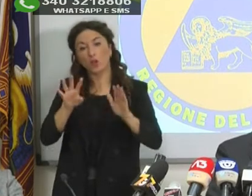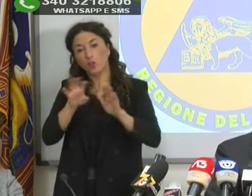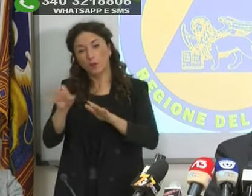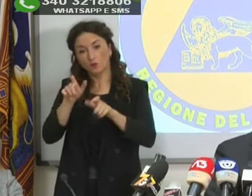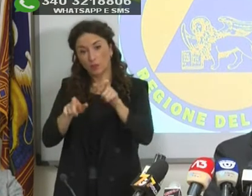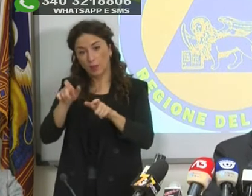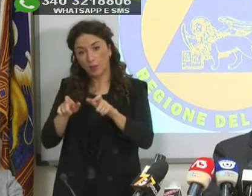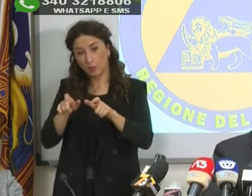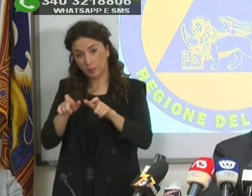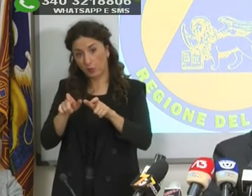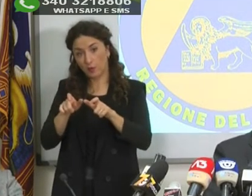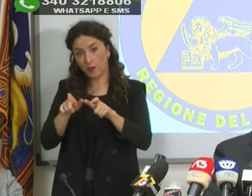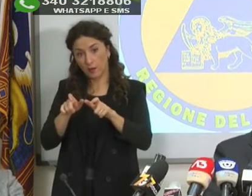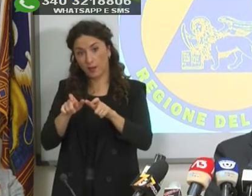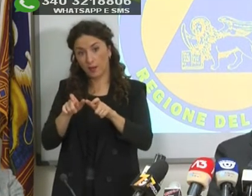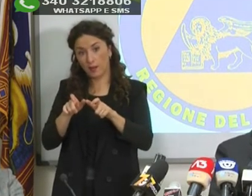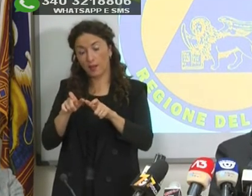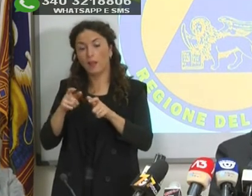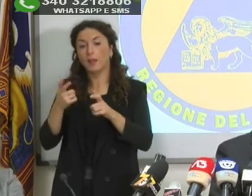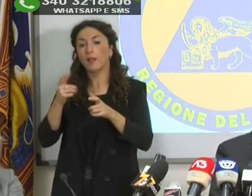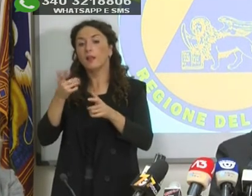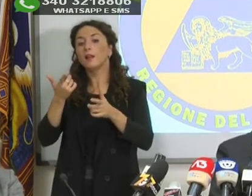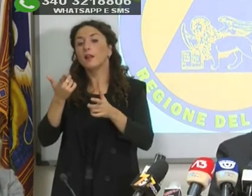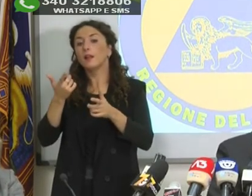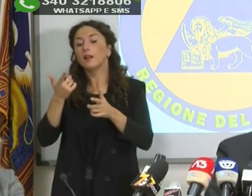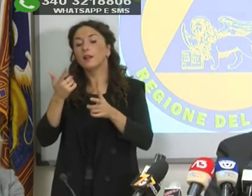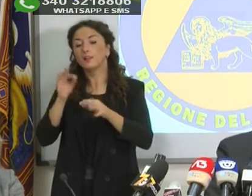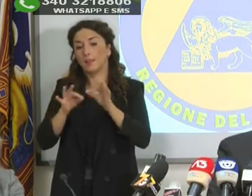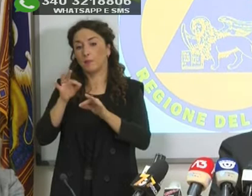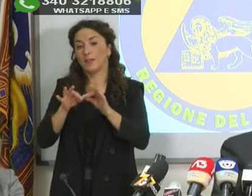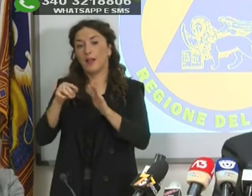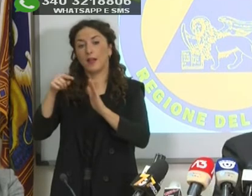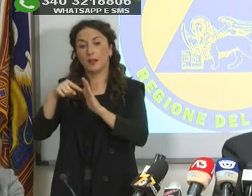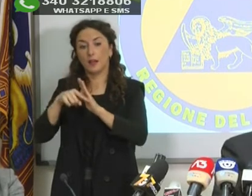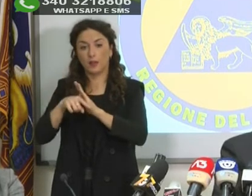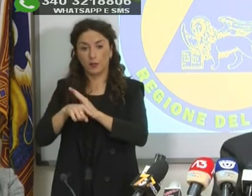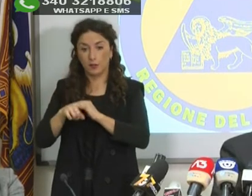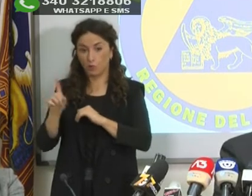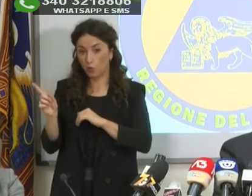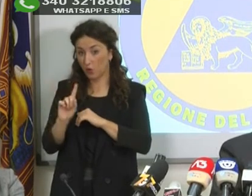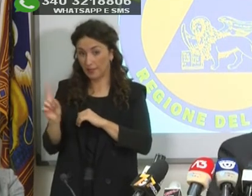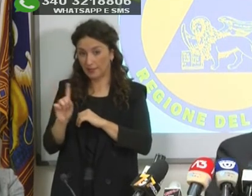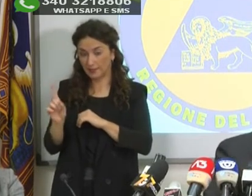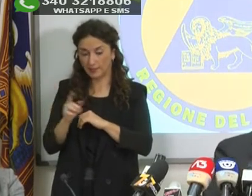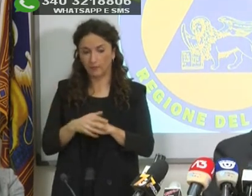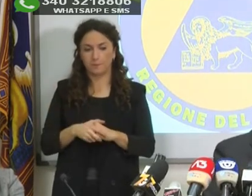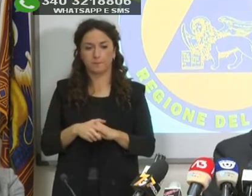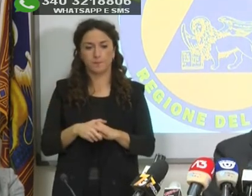900 posti letto della terapia non intensiva. Quindi la situazione che